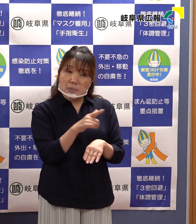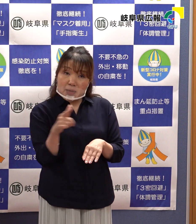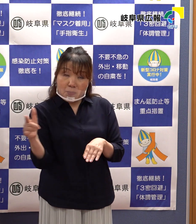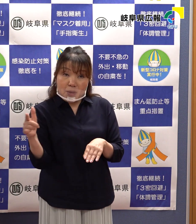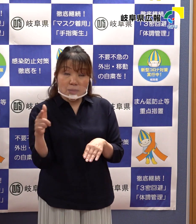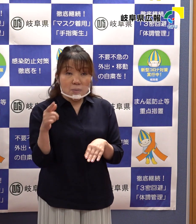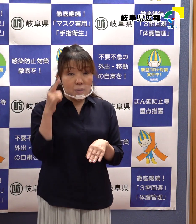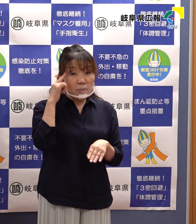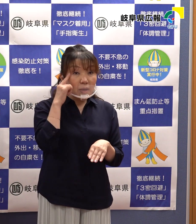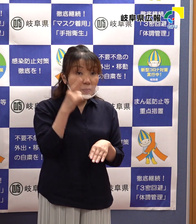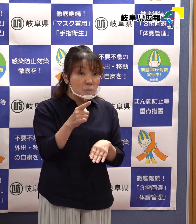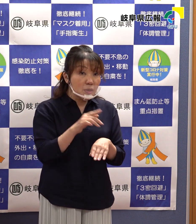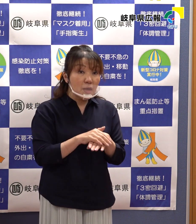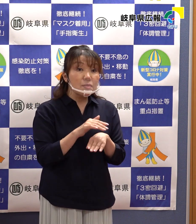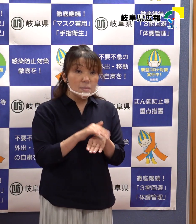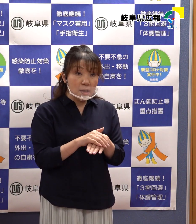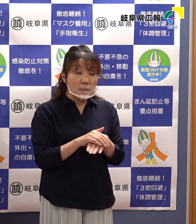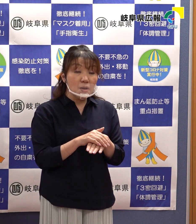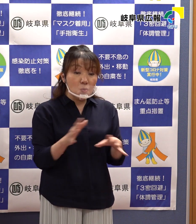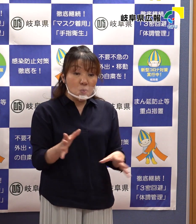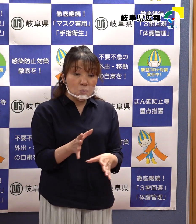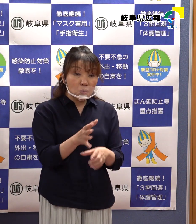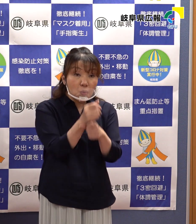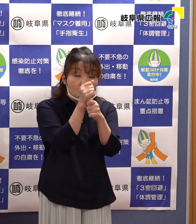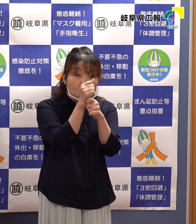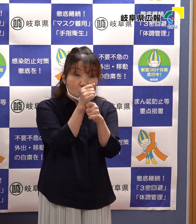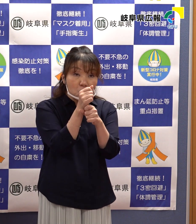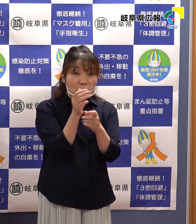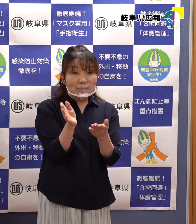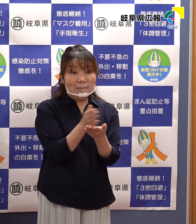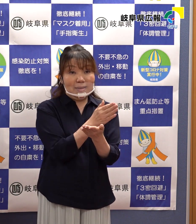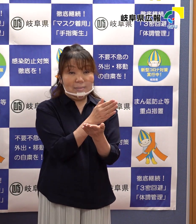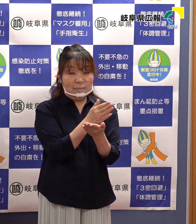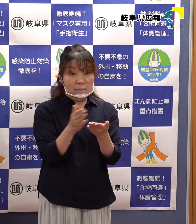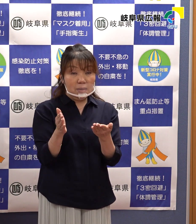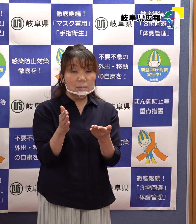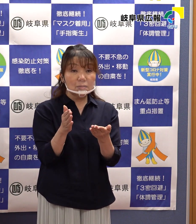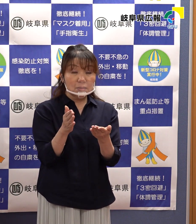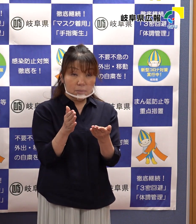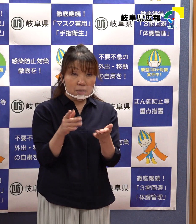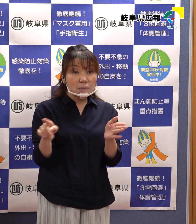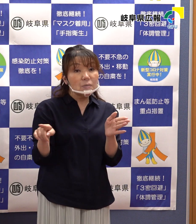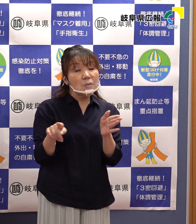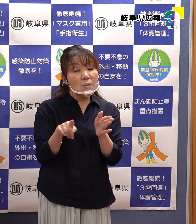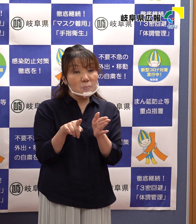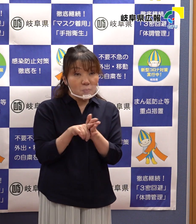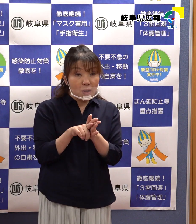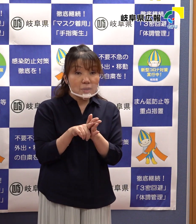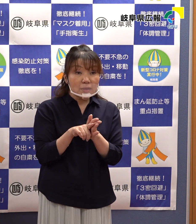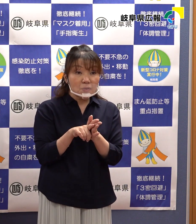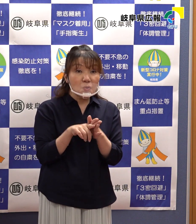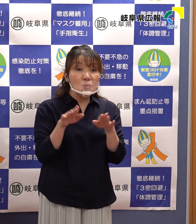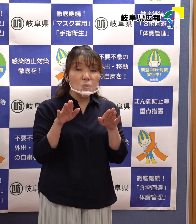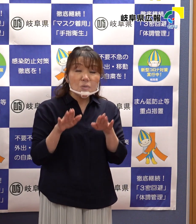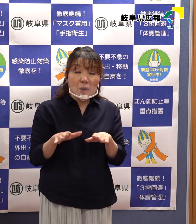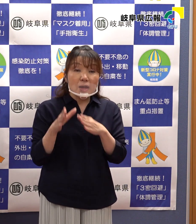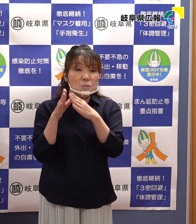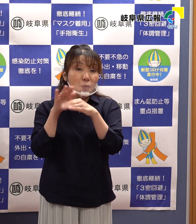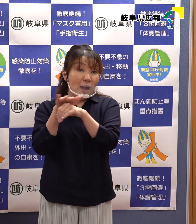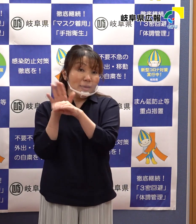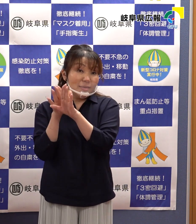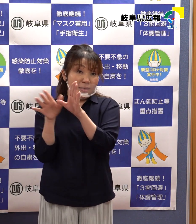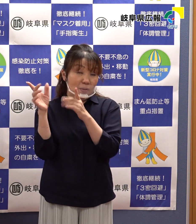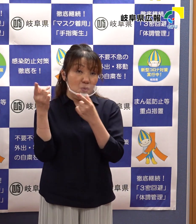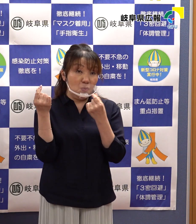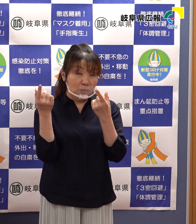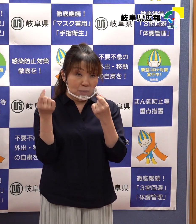ありますよね。そういうさまざまな指標を、まあ、総合的に判断をしているということですから、まあ、これまでの、まあ、今回の愛知県もそうですけども、